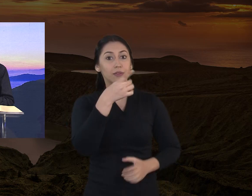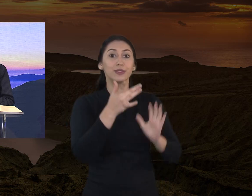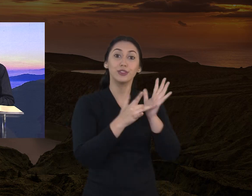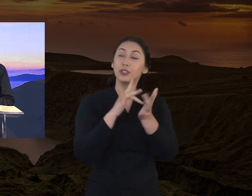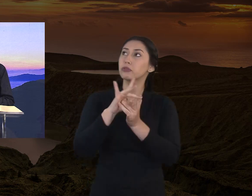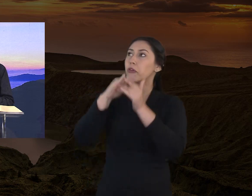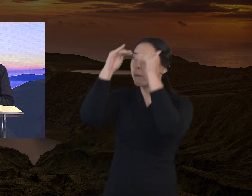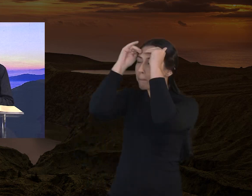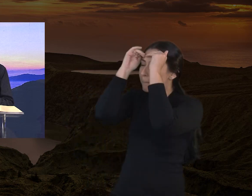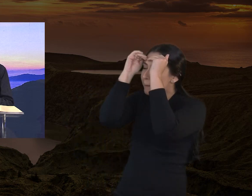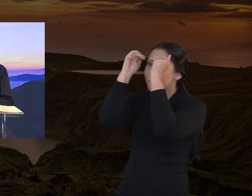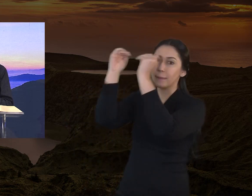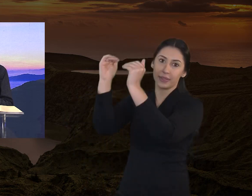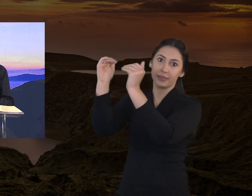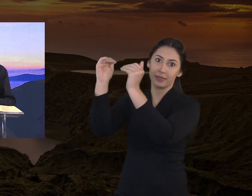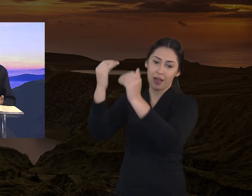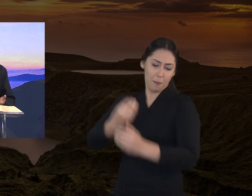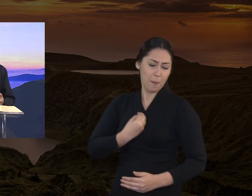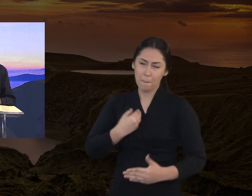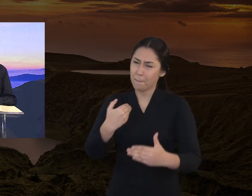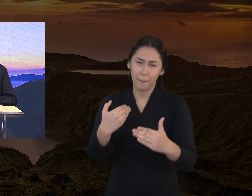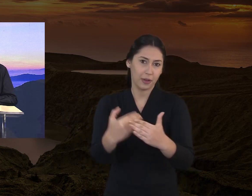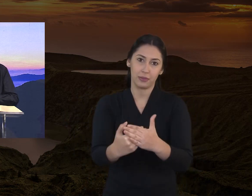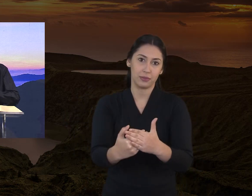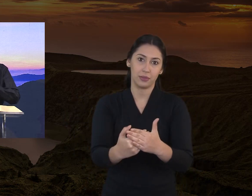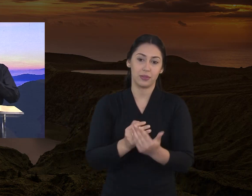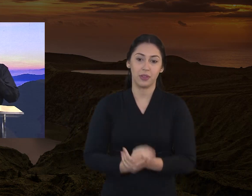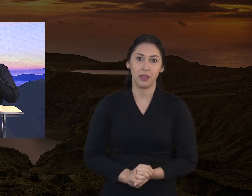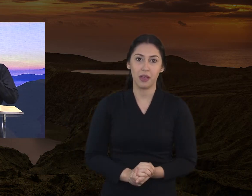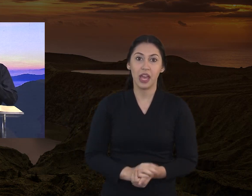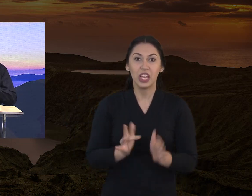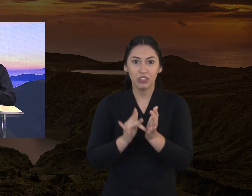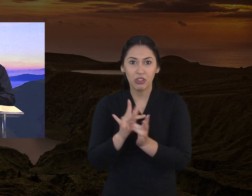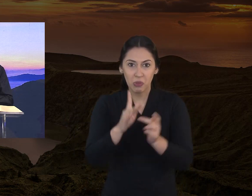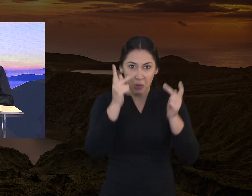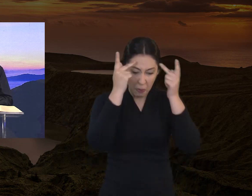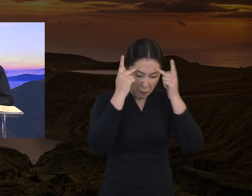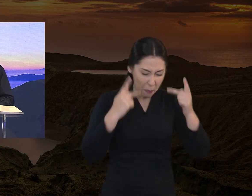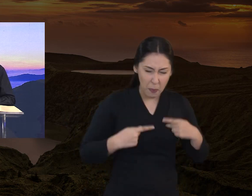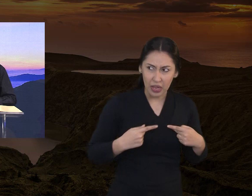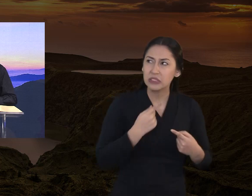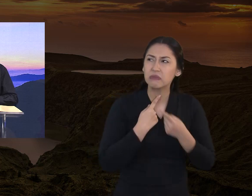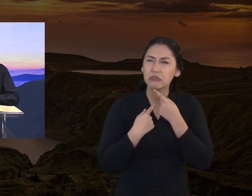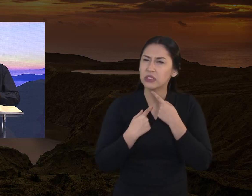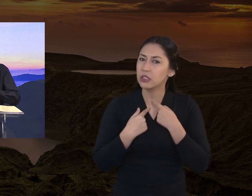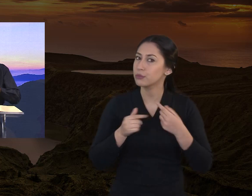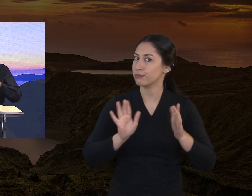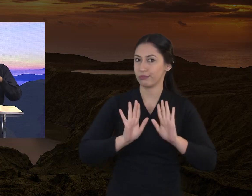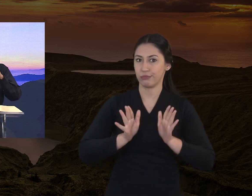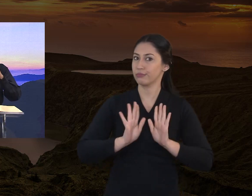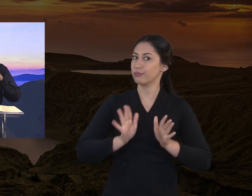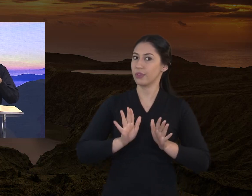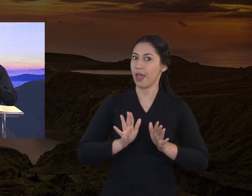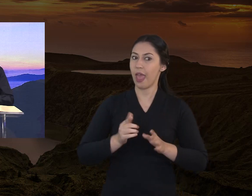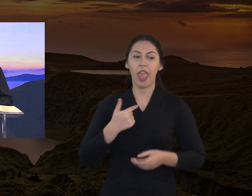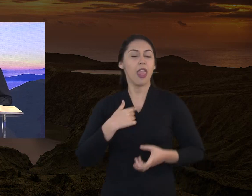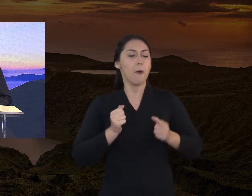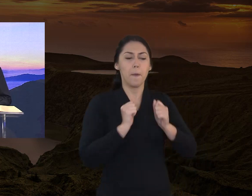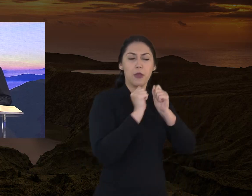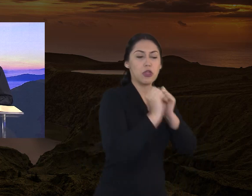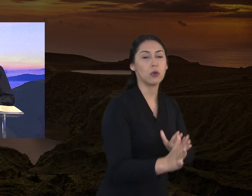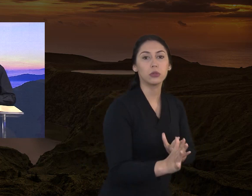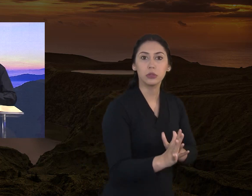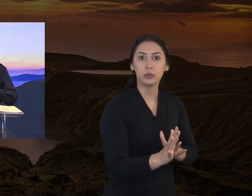guiou por todos os segundos da sua vida. Ele não fez a sua própria vontade, ele não agiu por conta